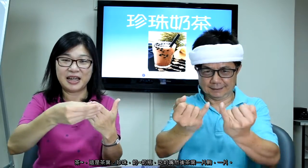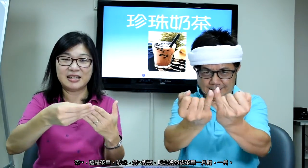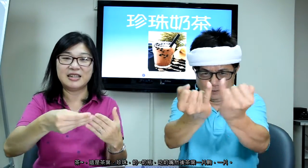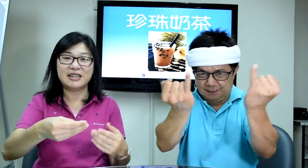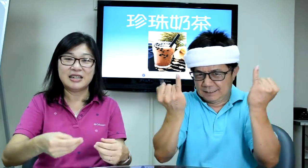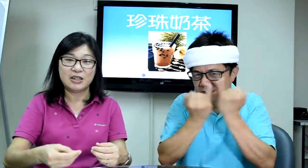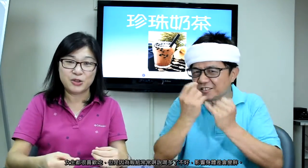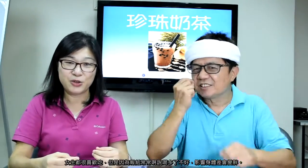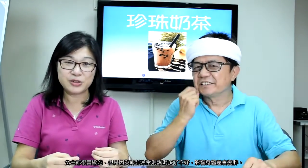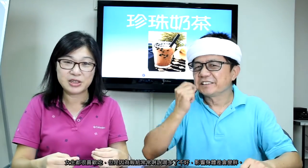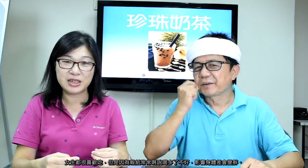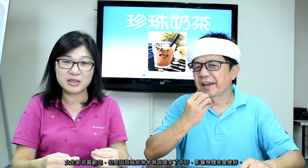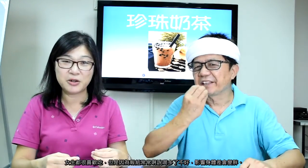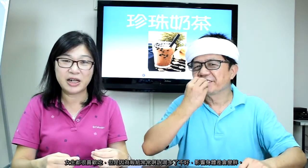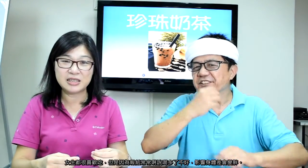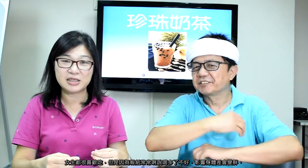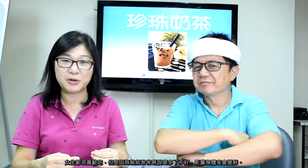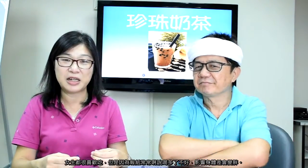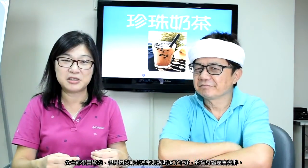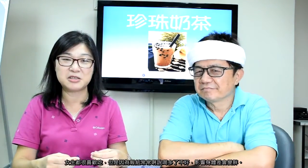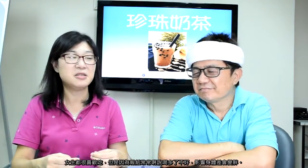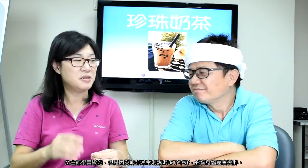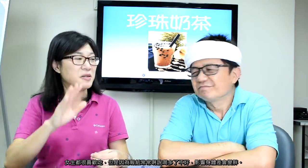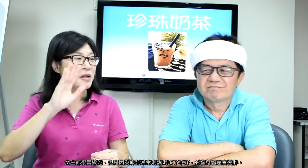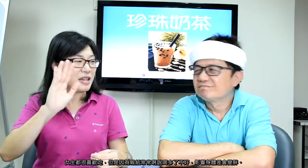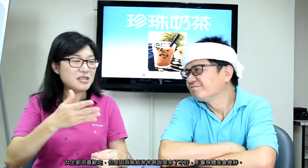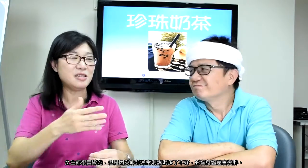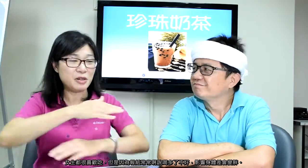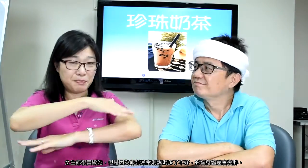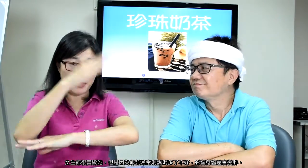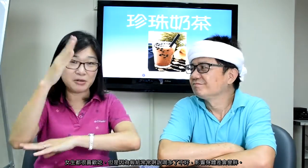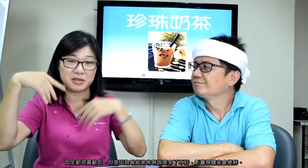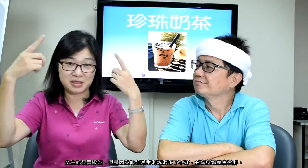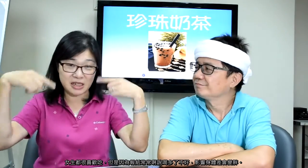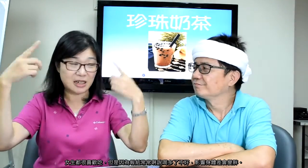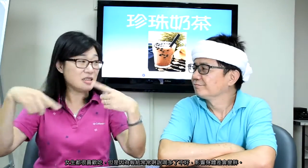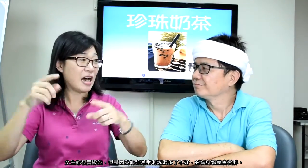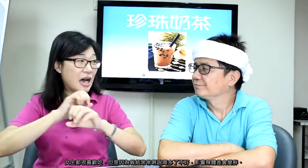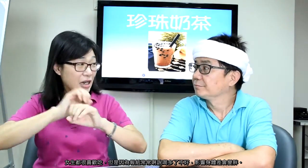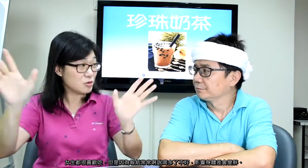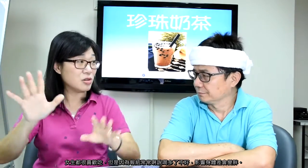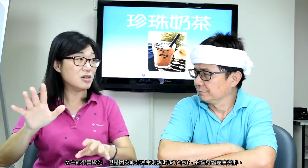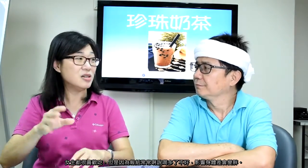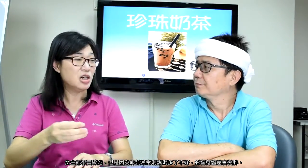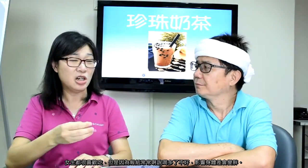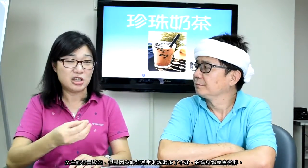片，女生都很喜欢吃。但是因为报纸常常啊说这